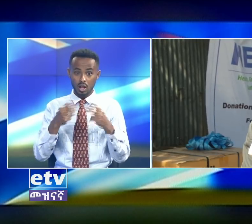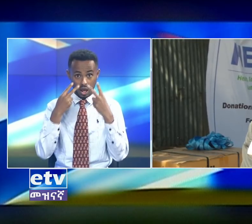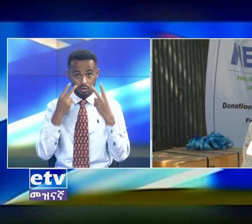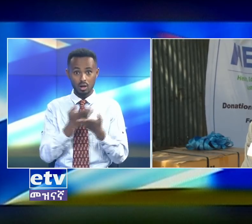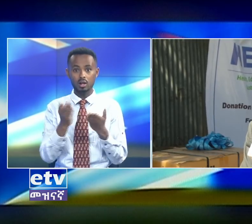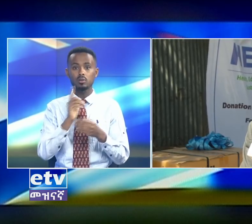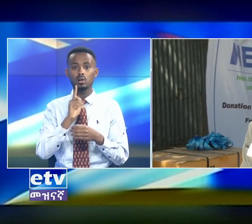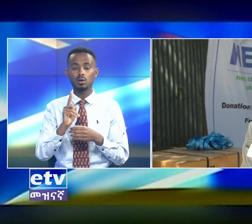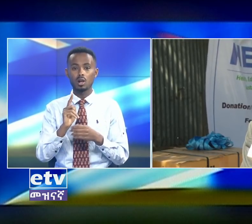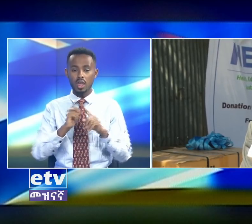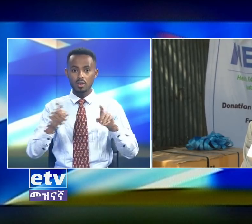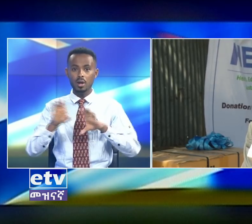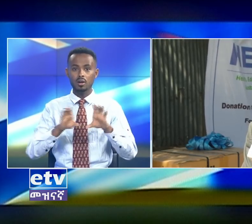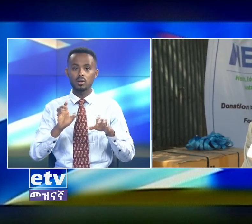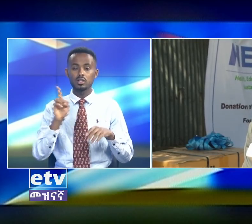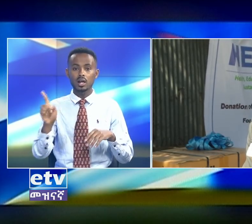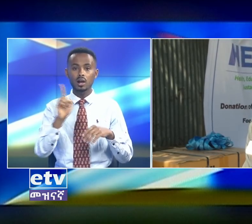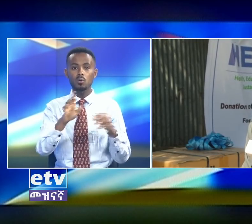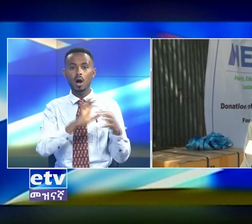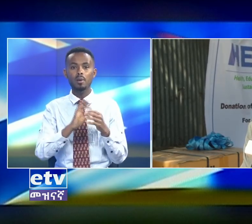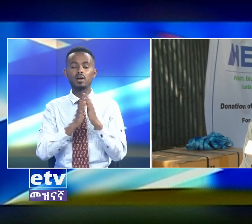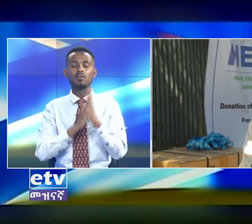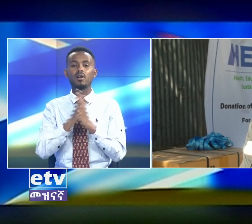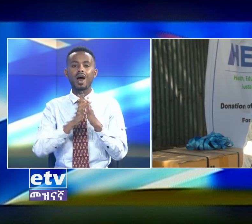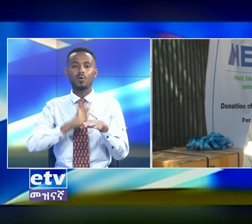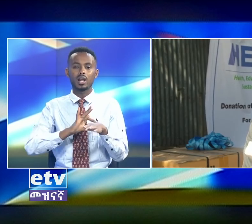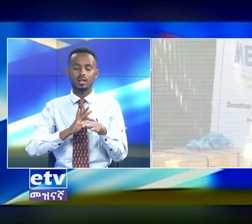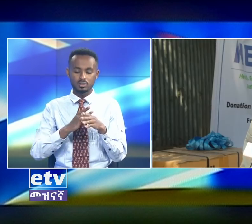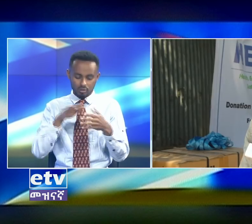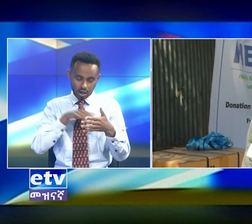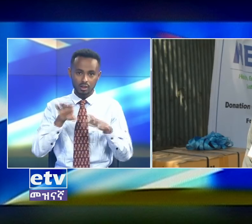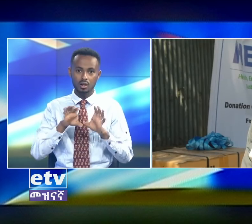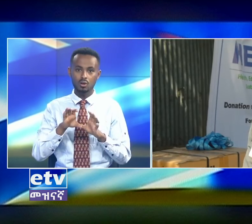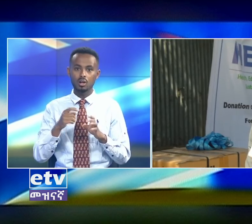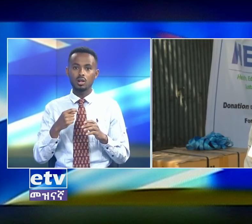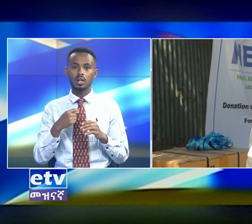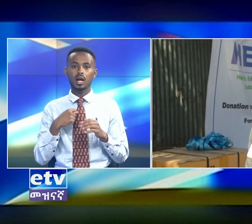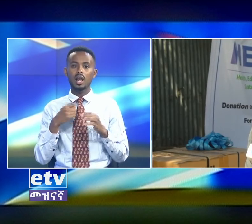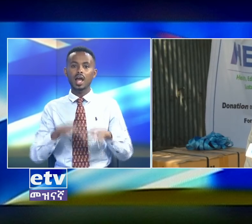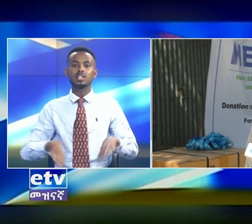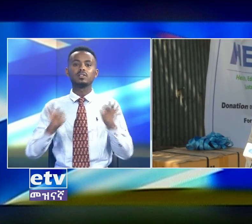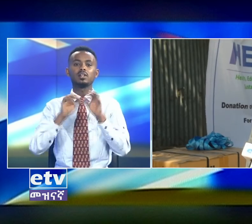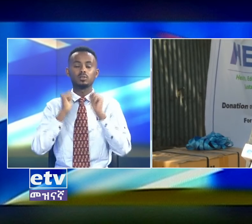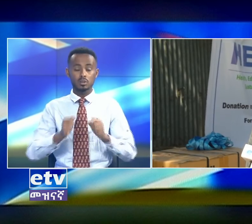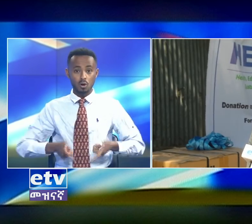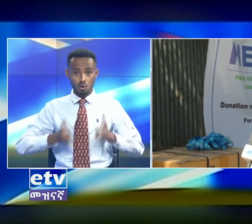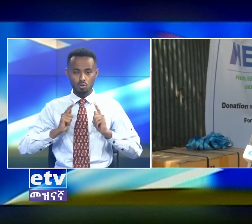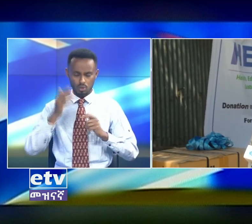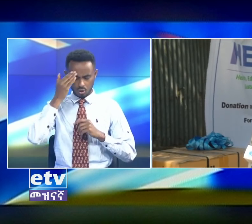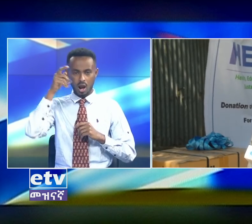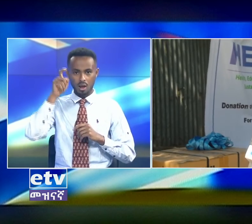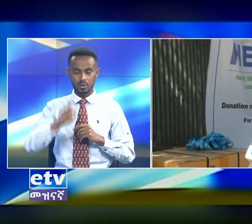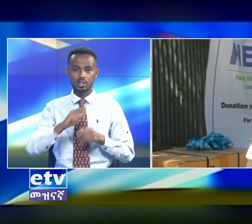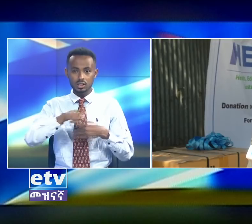ነገር ምንድነው ለየት የሚለው የእያንዳንዱ ማህበር ፍላጎት ለብቻ ነው የተጠናው። እኔ ጋር ደግሞ ለስፈልግ የሚችል ነገር መኖር መታወቅ